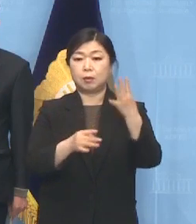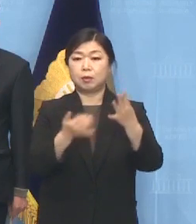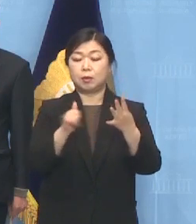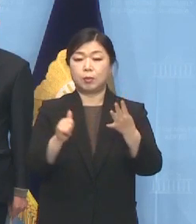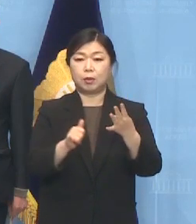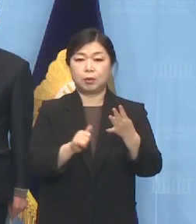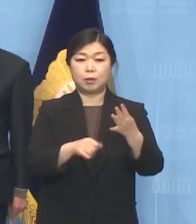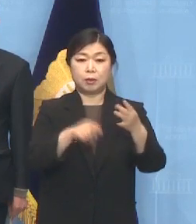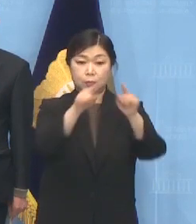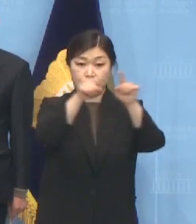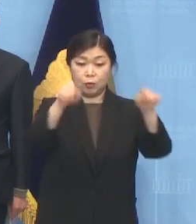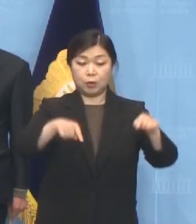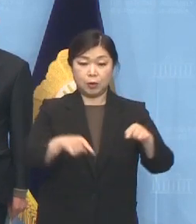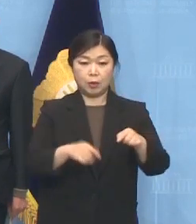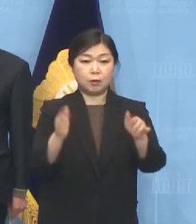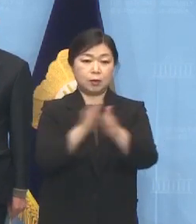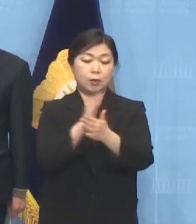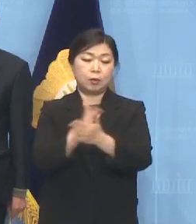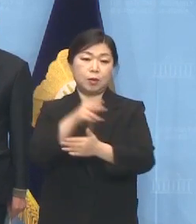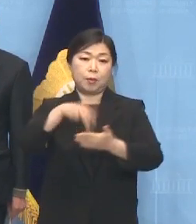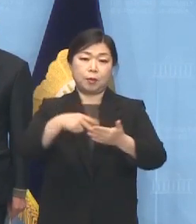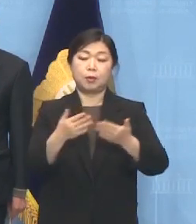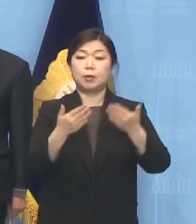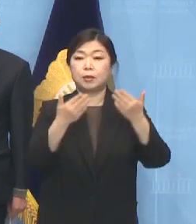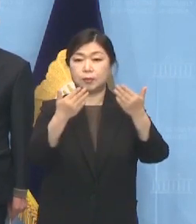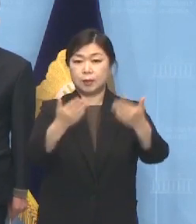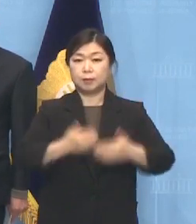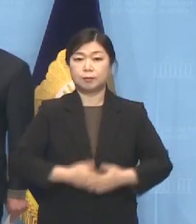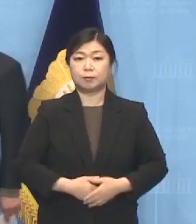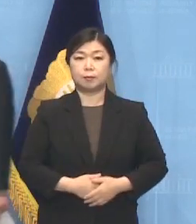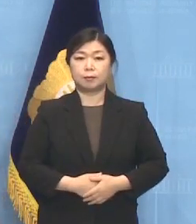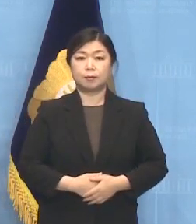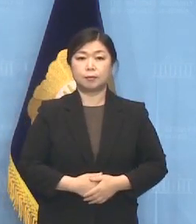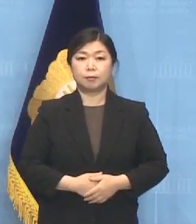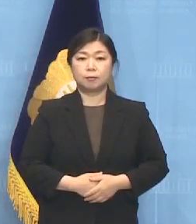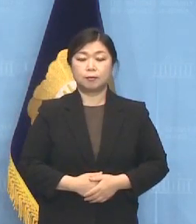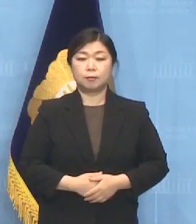기절 경우 문을 이어서 낭독해 주시도록 하겠습니다